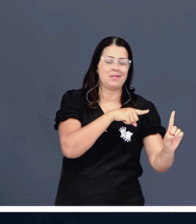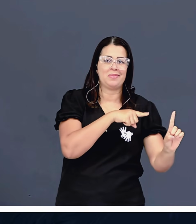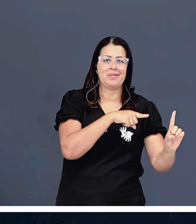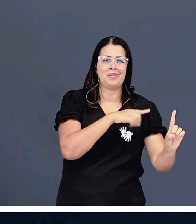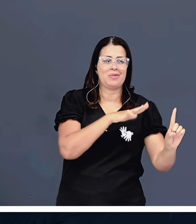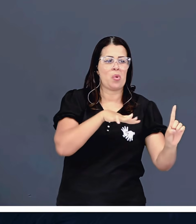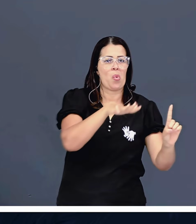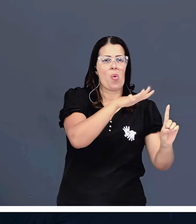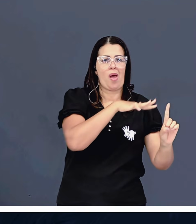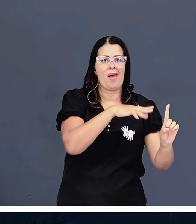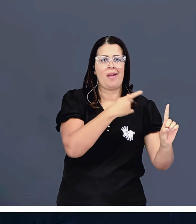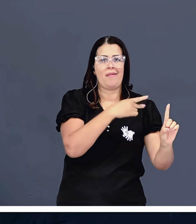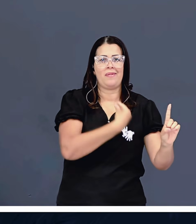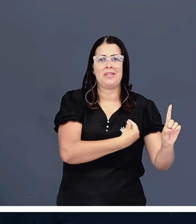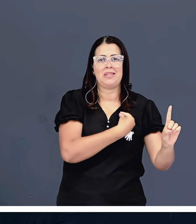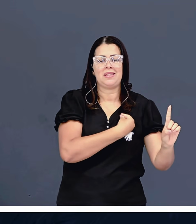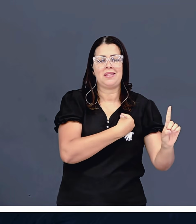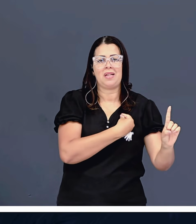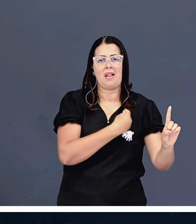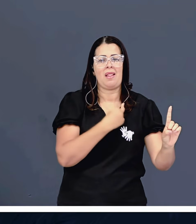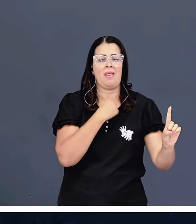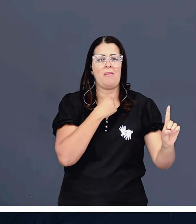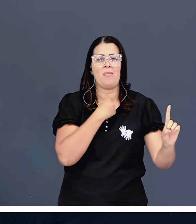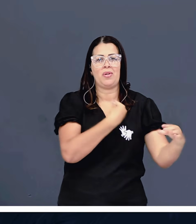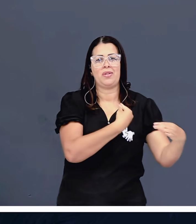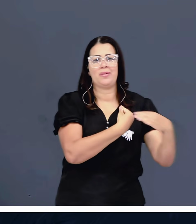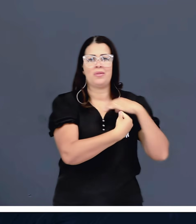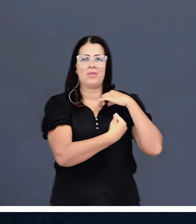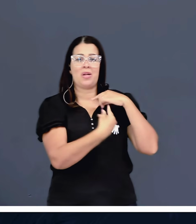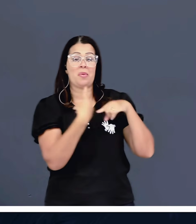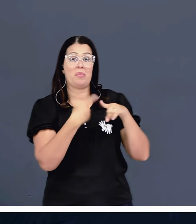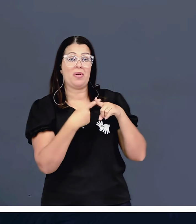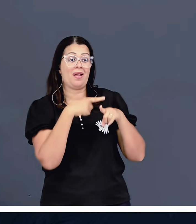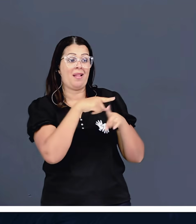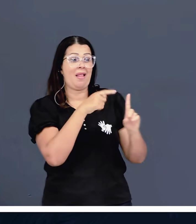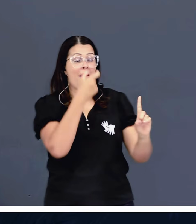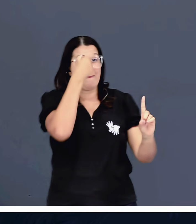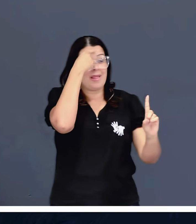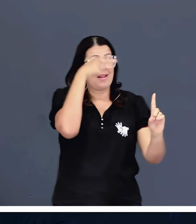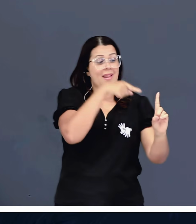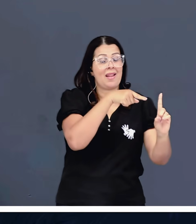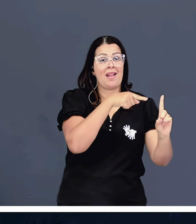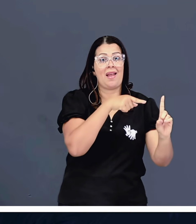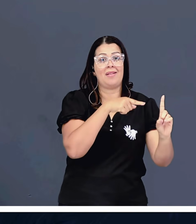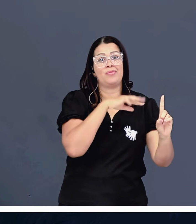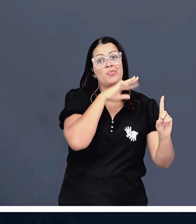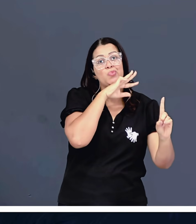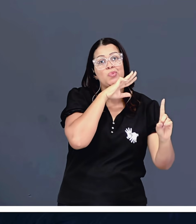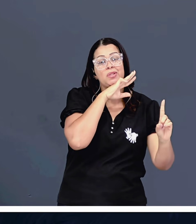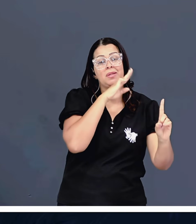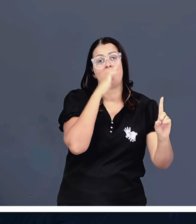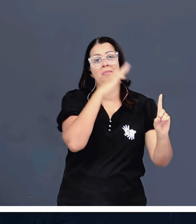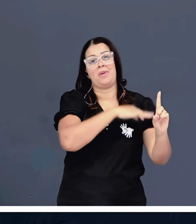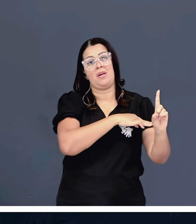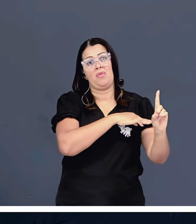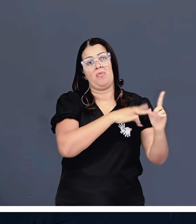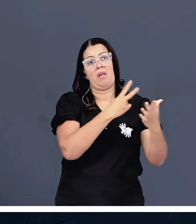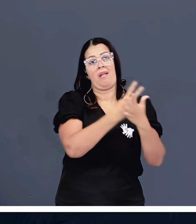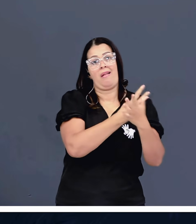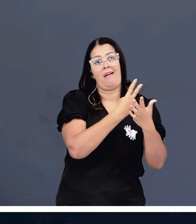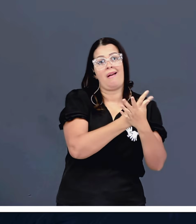pessoa em uma área da sua vida não tem autoridade para te aconselhar por causa da mentalidade que a pessoa tem. Sabia disso?